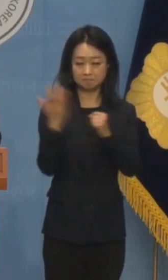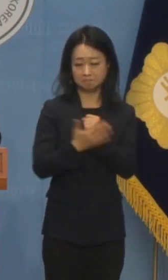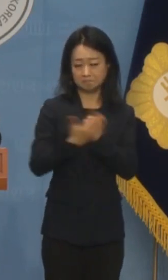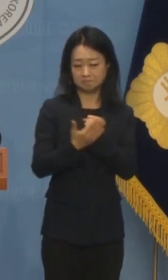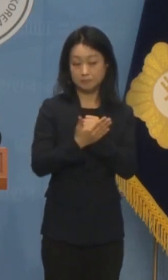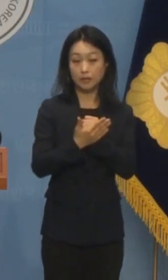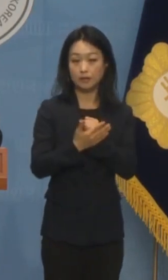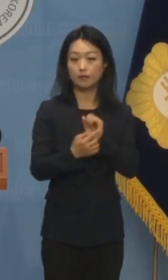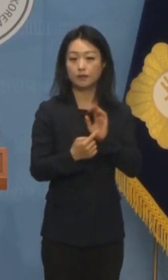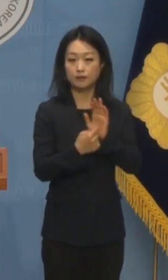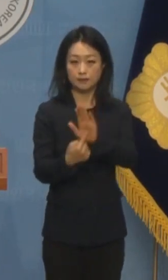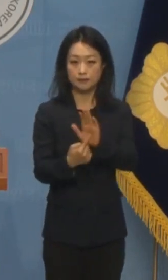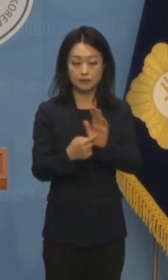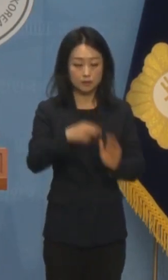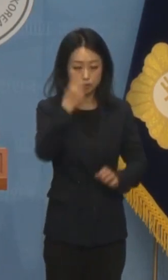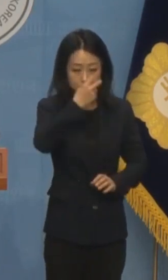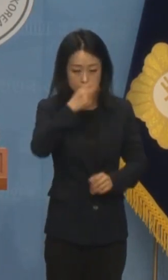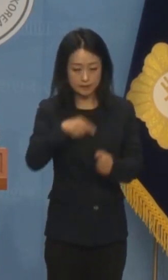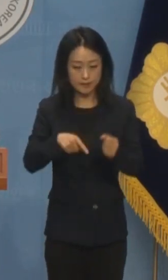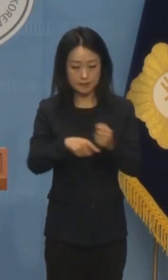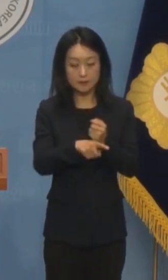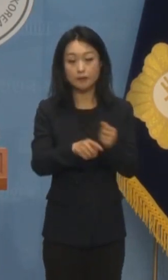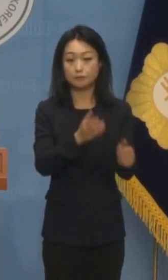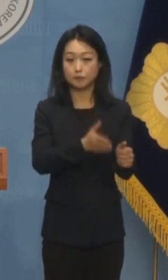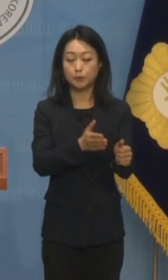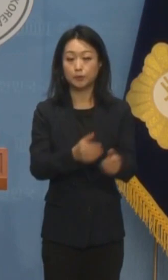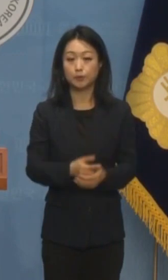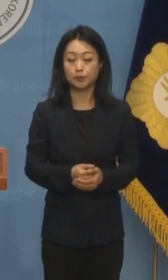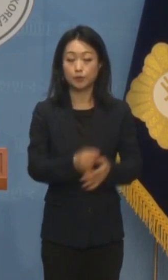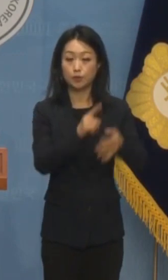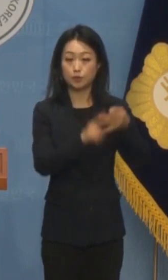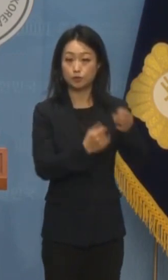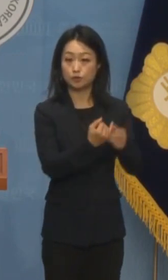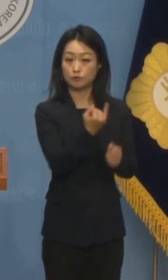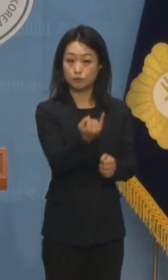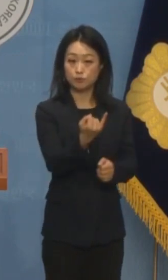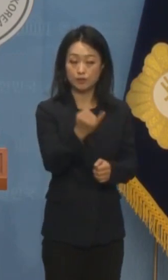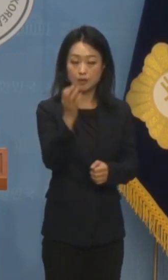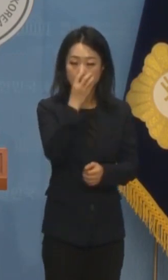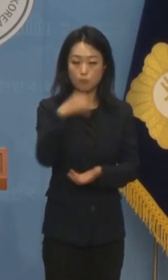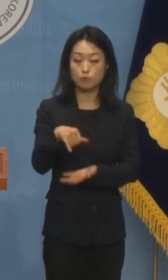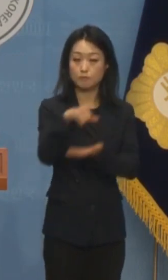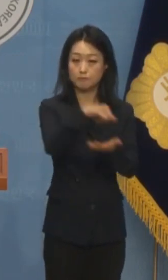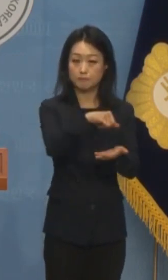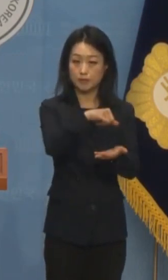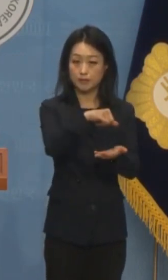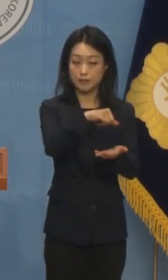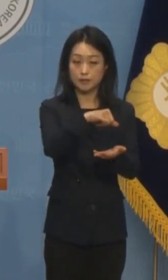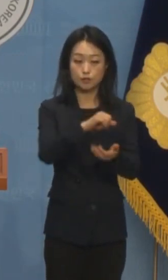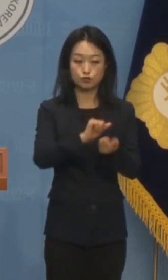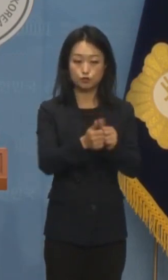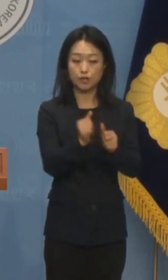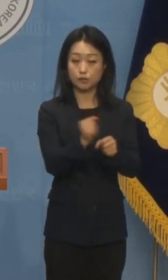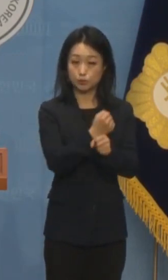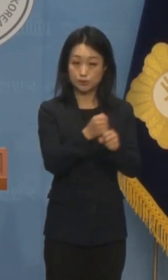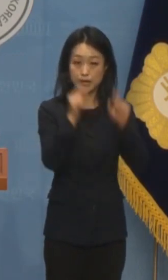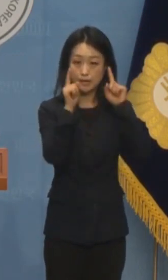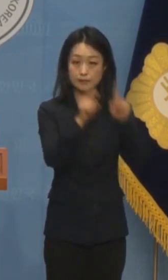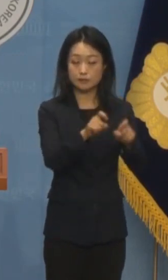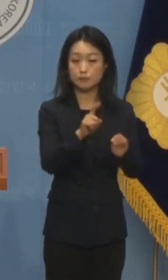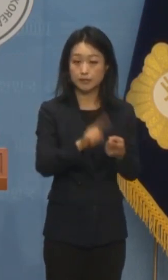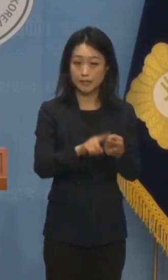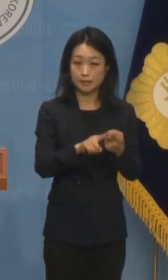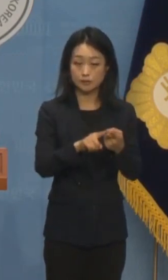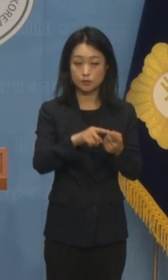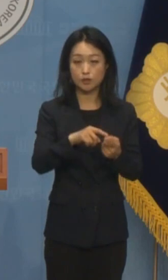검찰이 이달 중 김건희 여사를 대상으로 명품백 수수 의혹과 주가 주작 의혹을